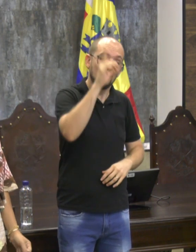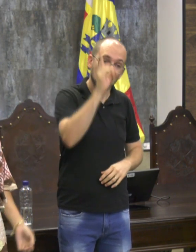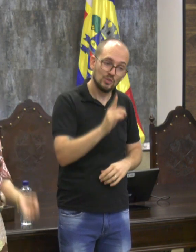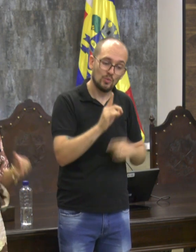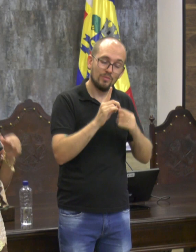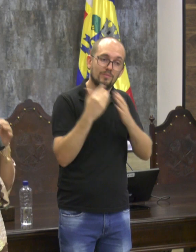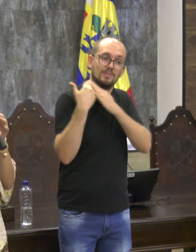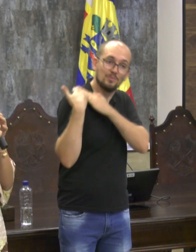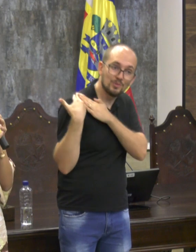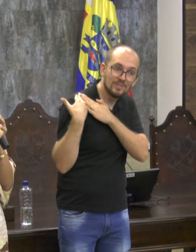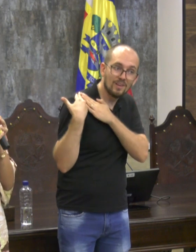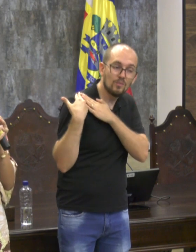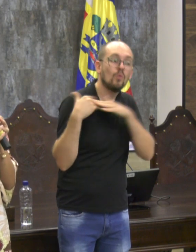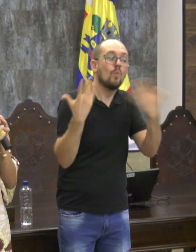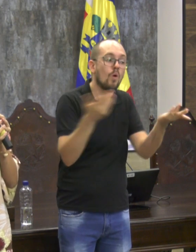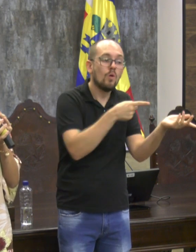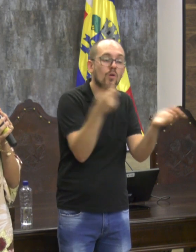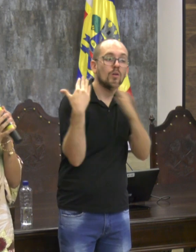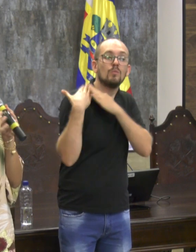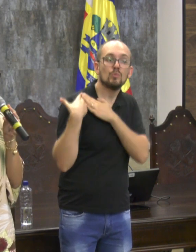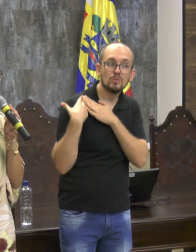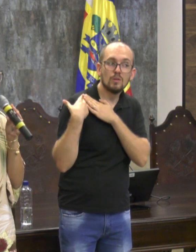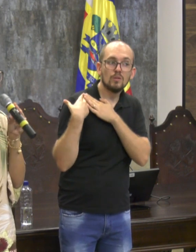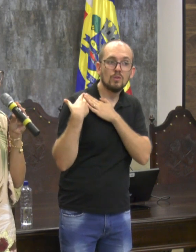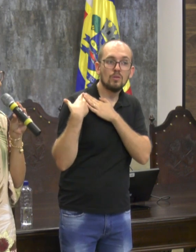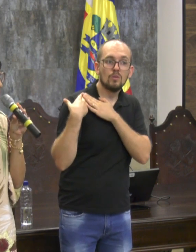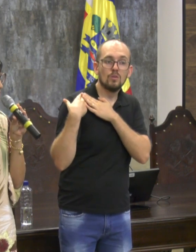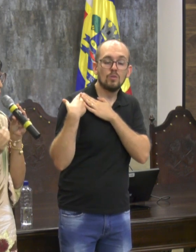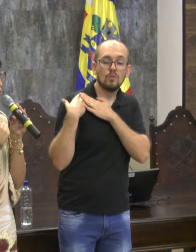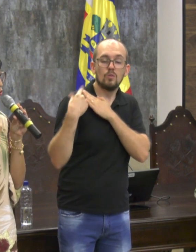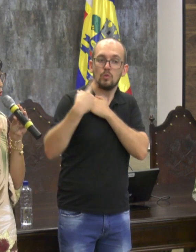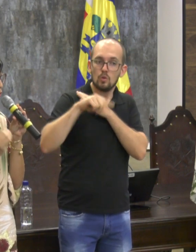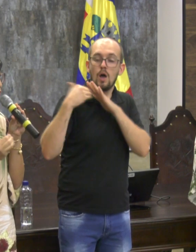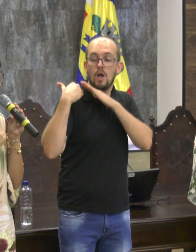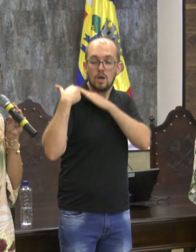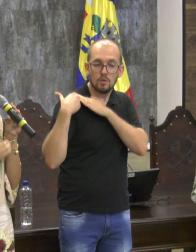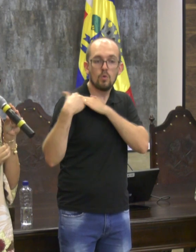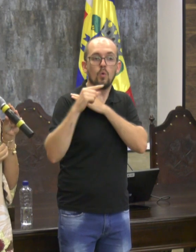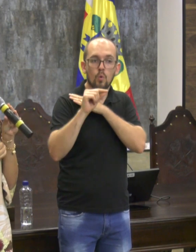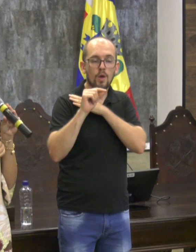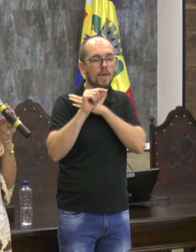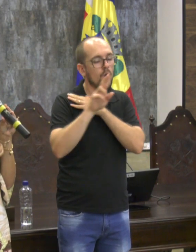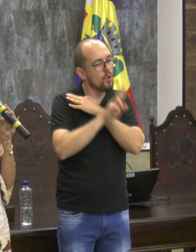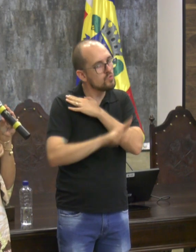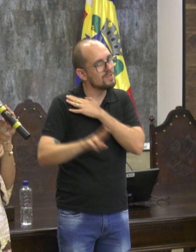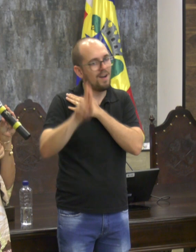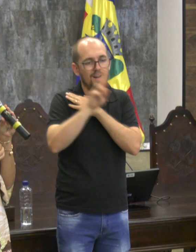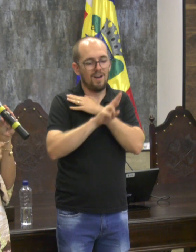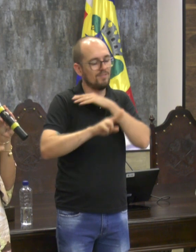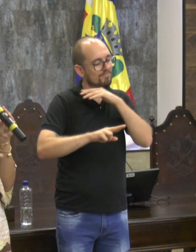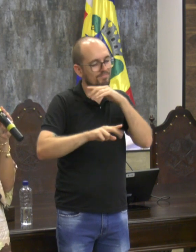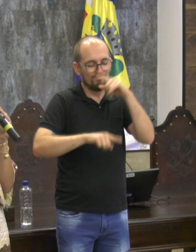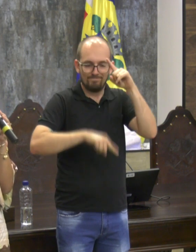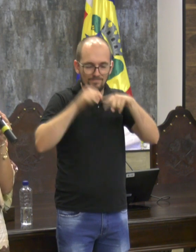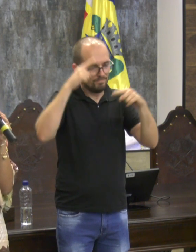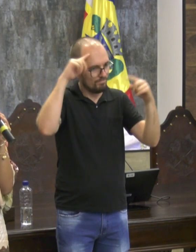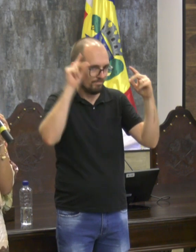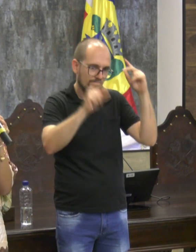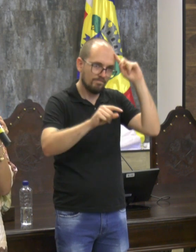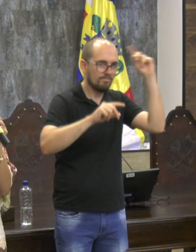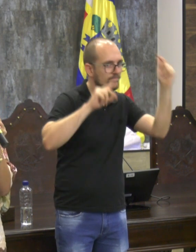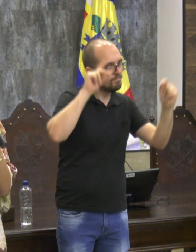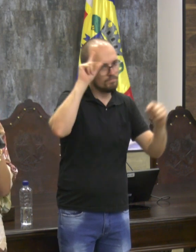função. Sabe qual é a nossa função? É nós utilizarmos todos os recursos que nós temos da melhor